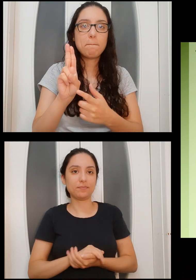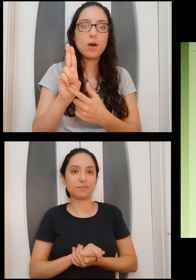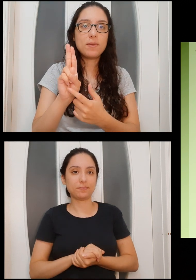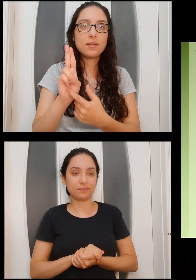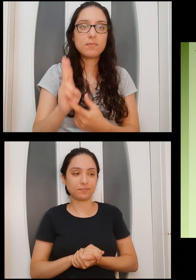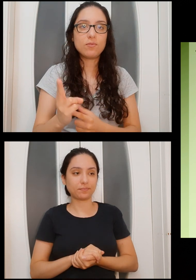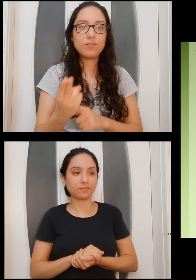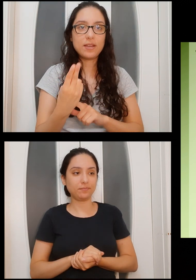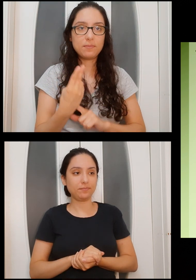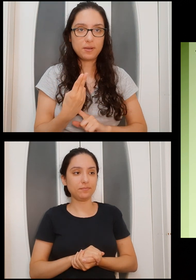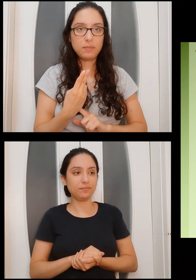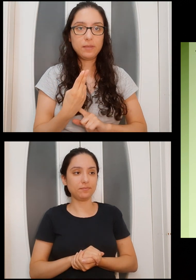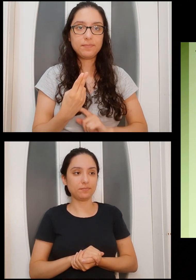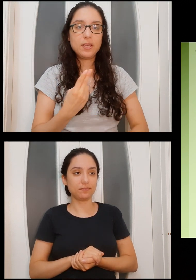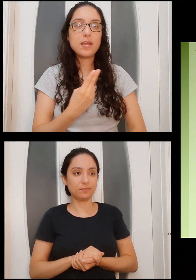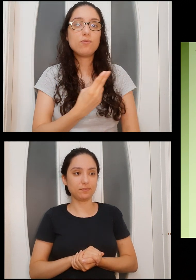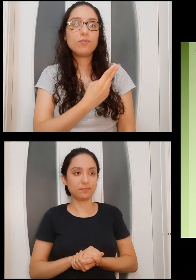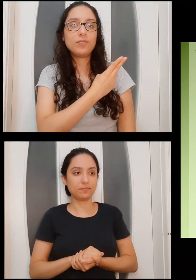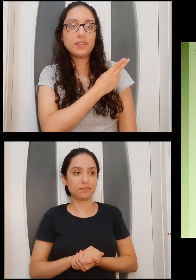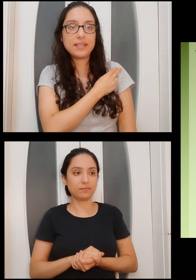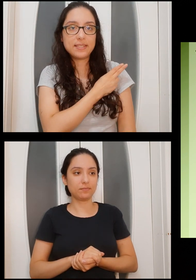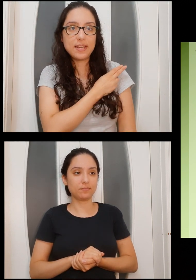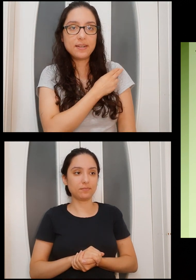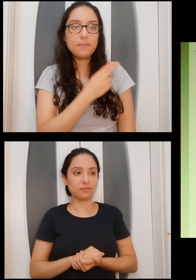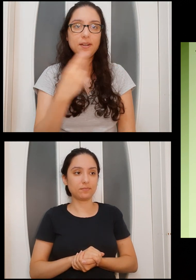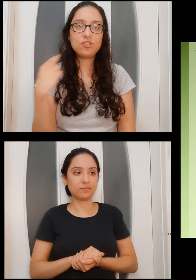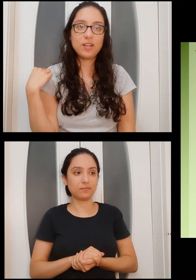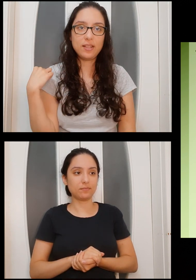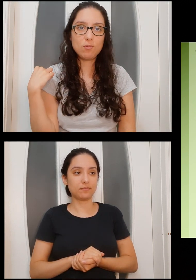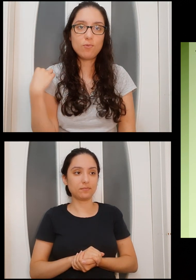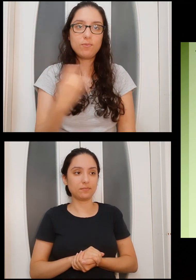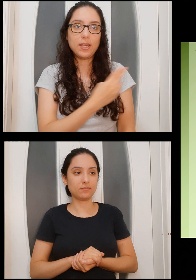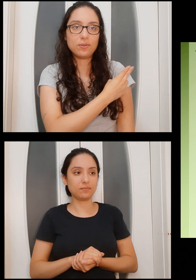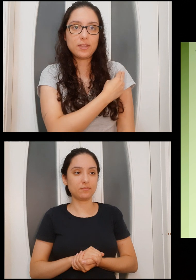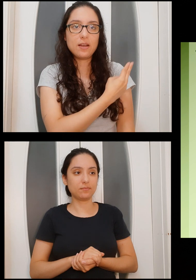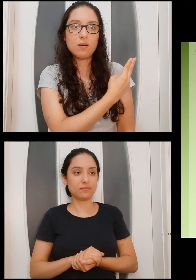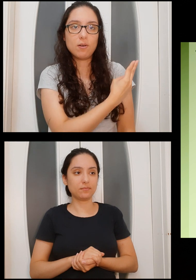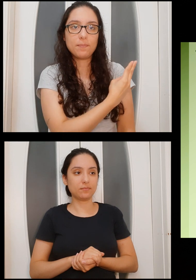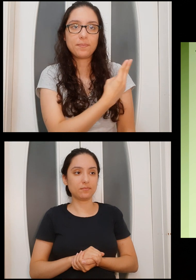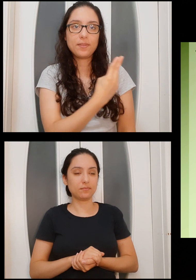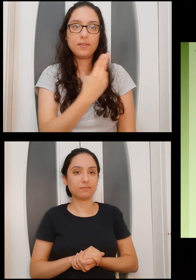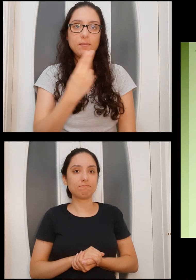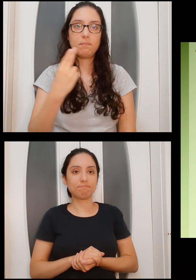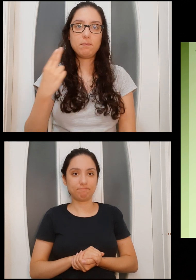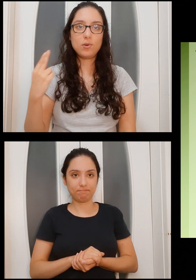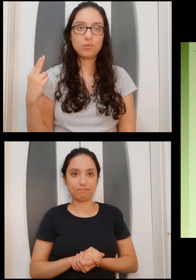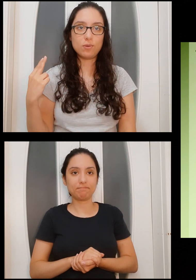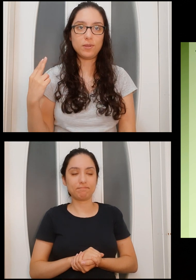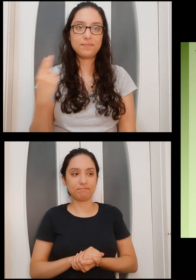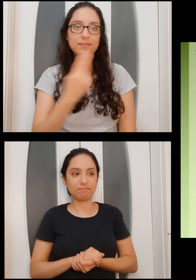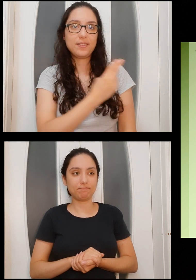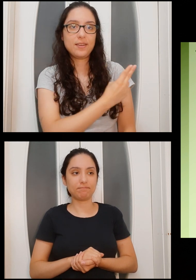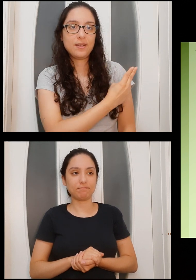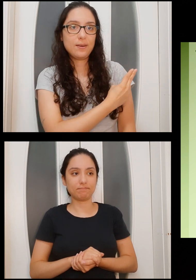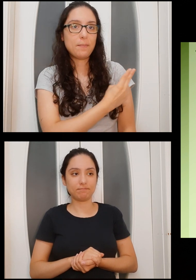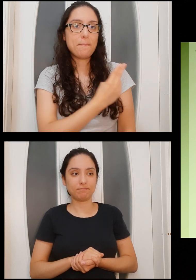fechados, palma da mão virada pra mim, e aí eu vou vir da esquerda pra direita o movimento, tá? Ó, meu